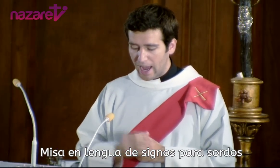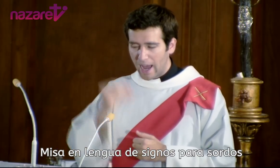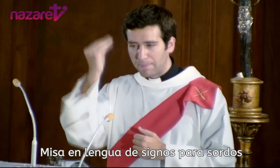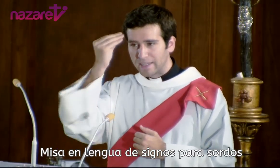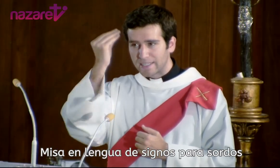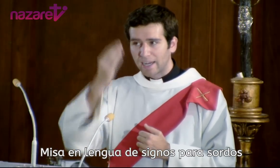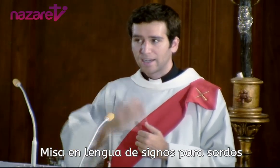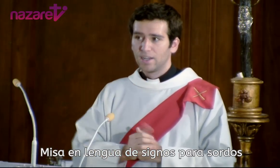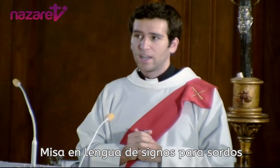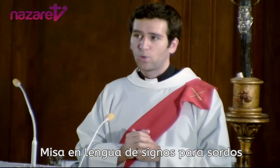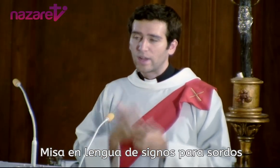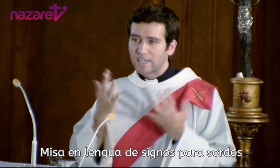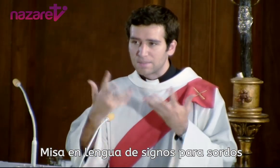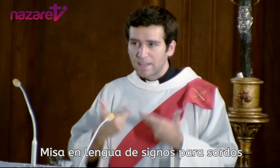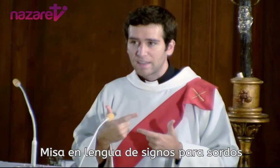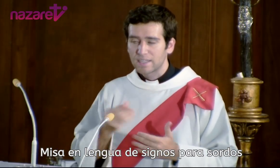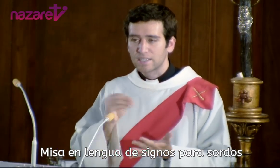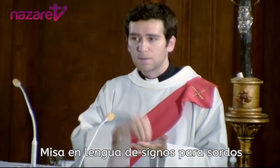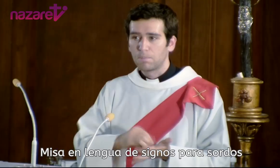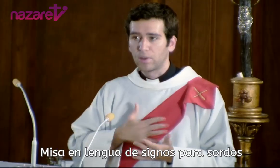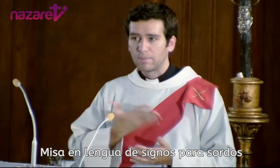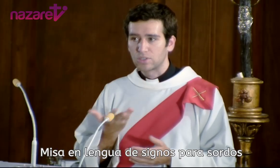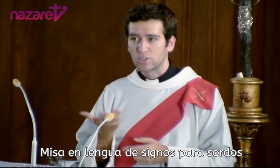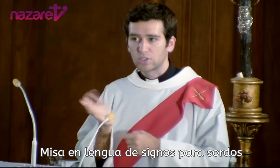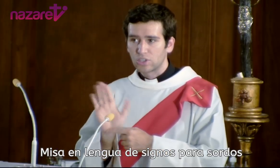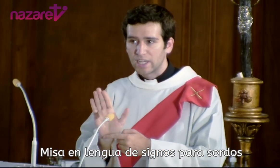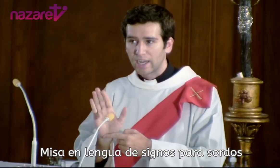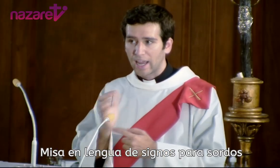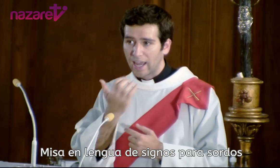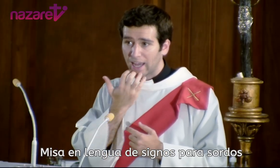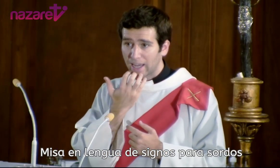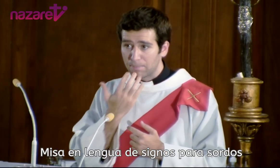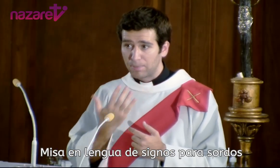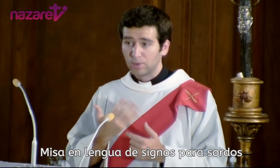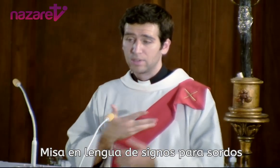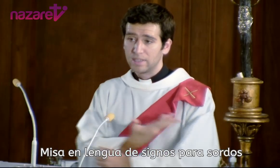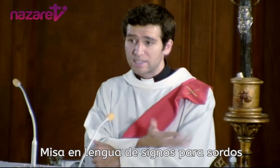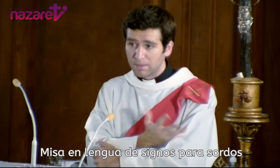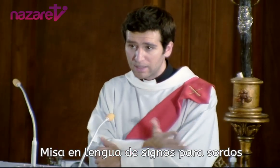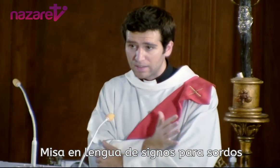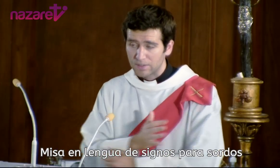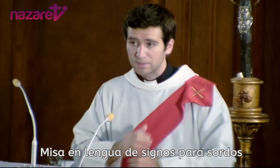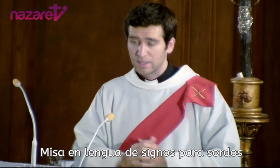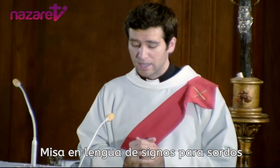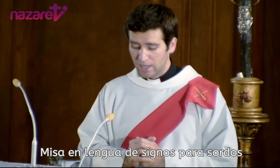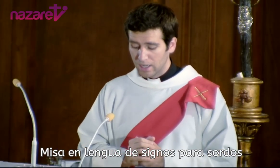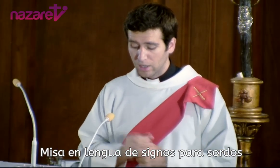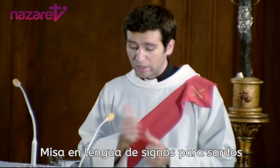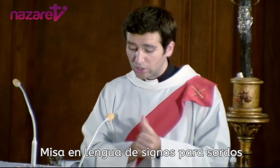a pensar cuántas veces podemos nosotros ser ejemplo de servicio cuando